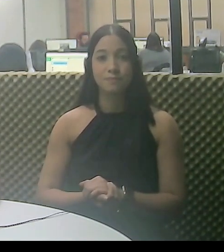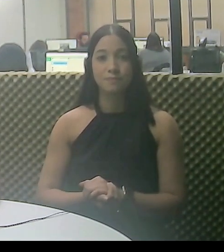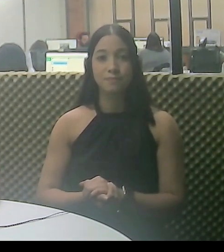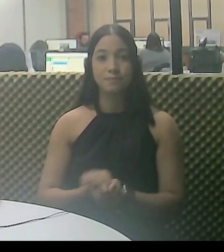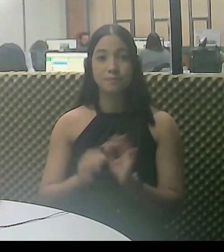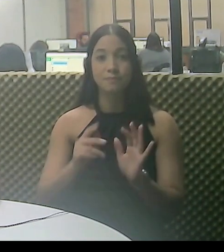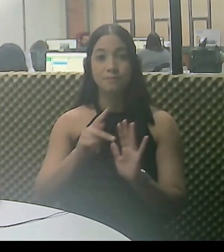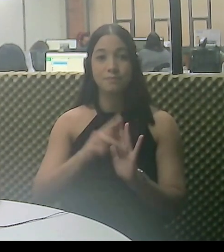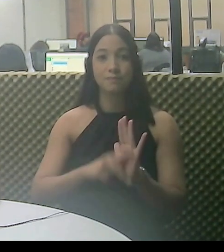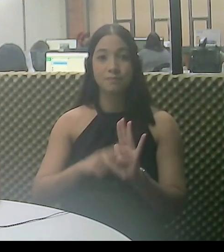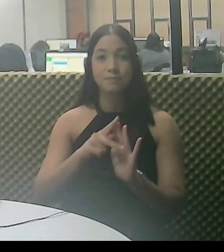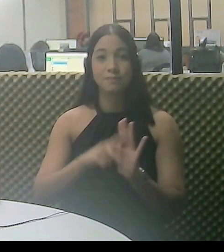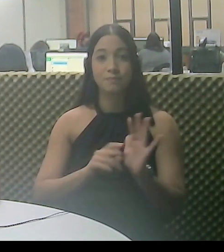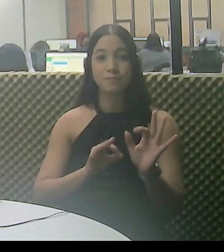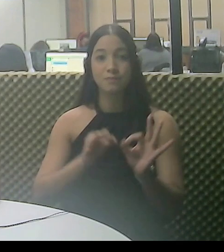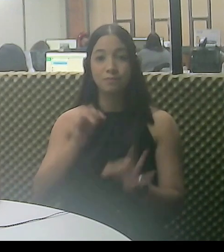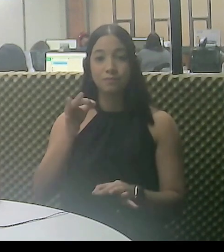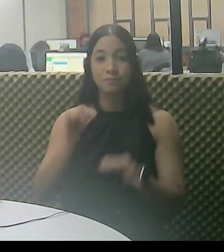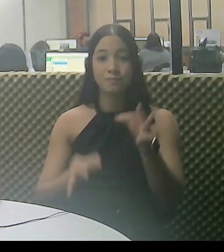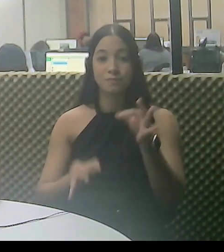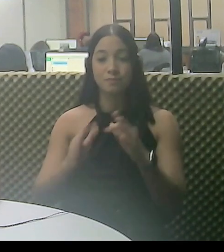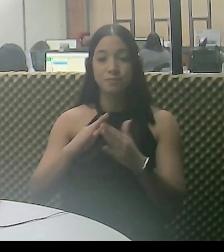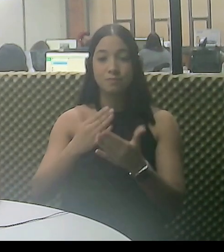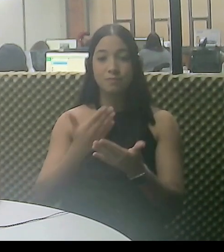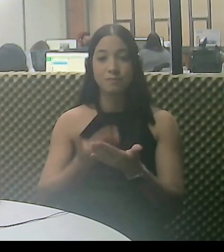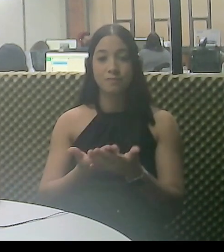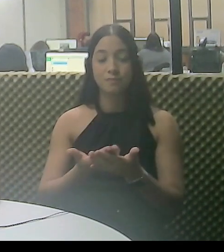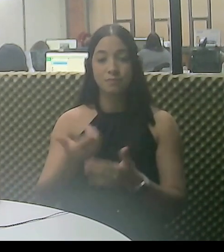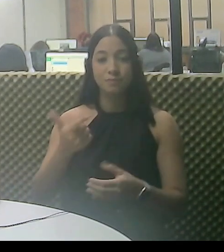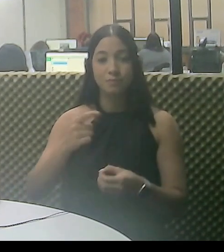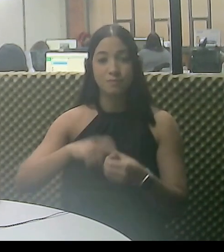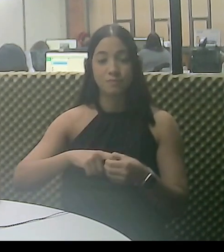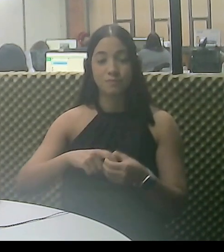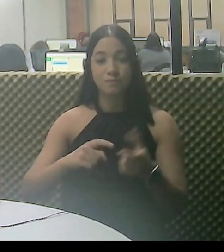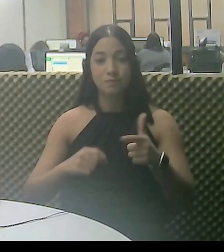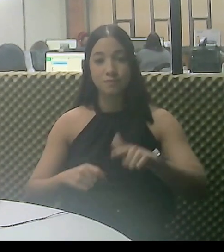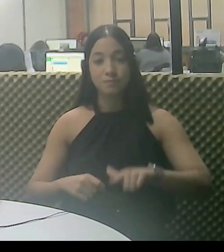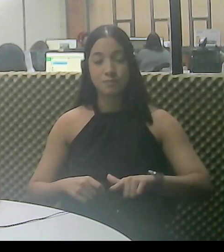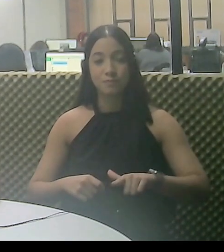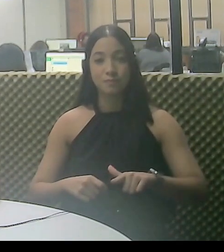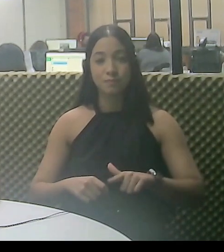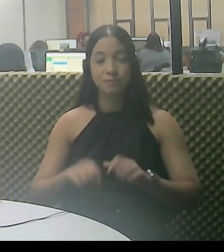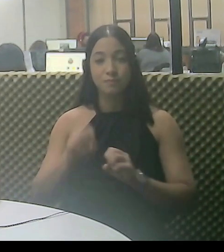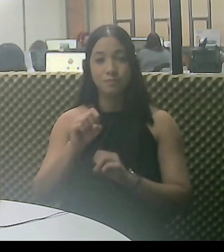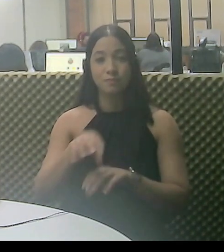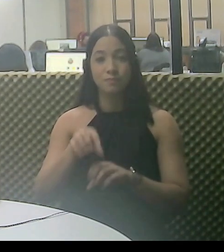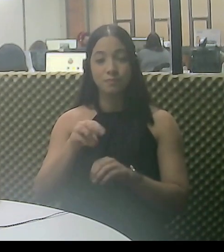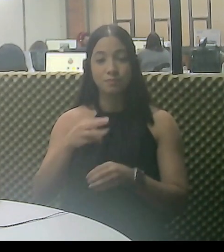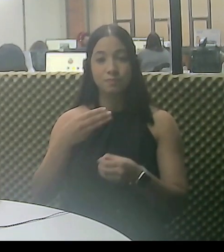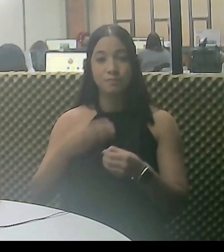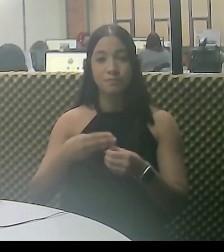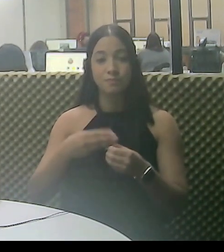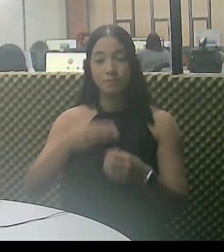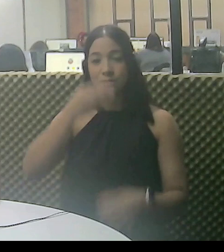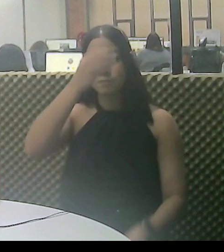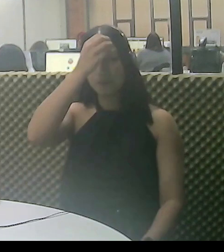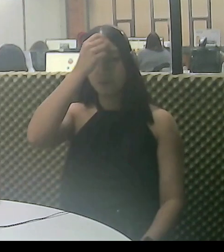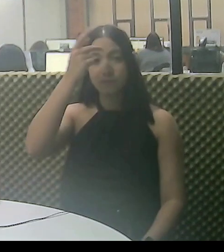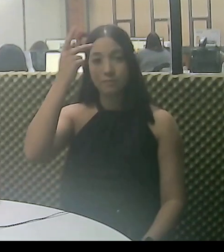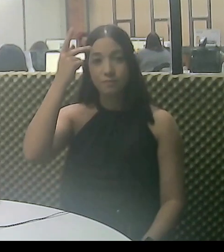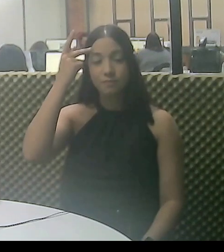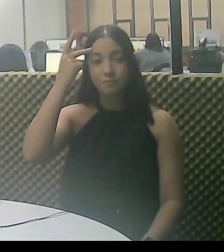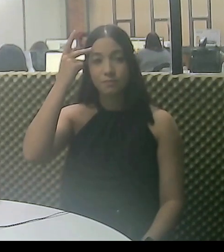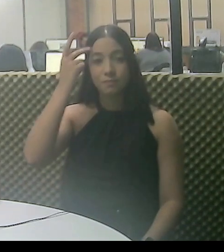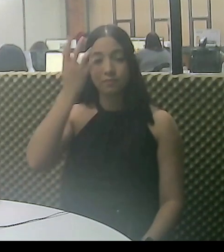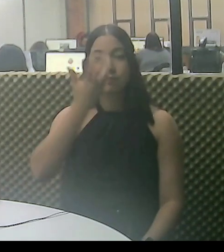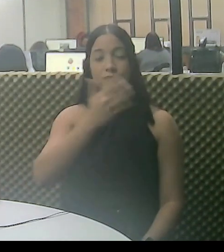O programa Justiça na Escola está de volta. Implementado na rede municipal de ensino por meio da parceria da Prefeitura de Uberlândia com a Vara